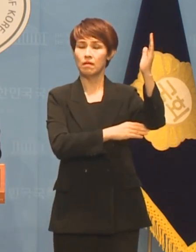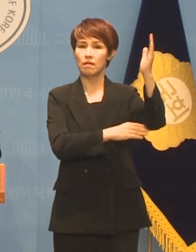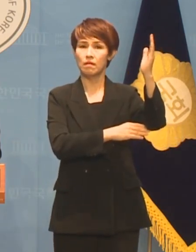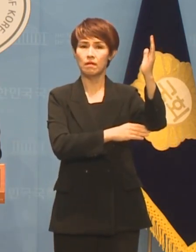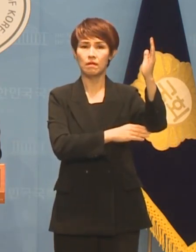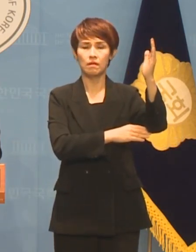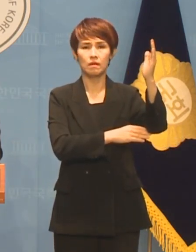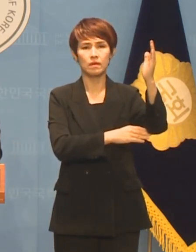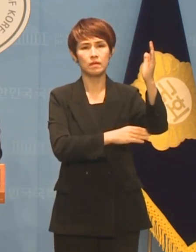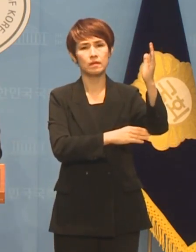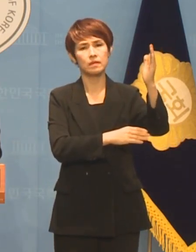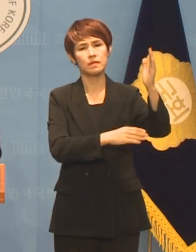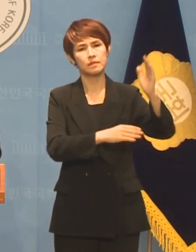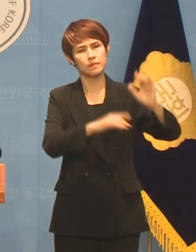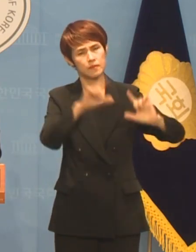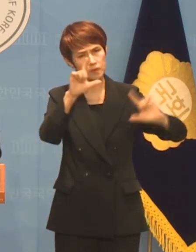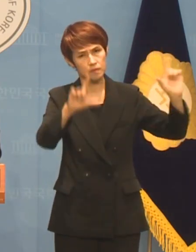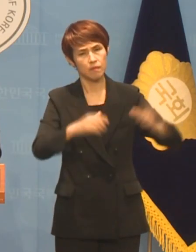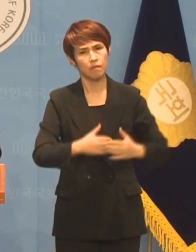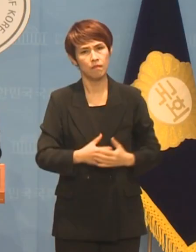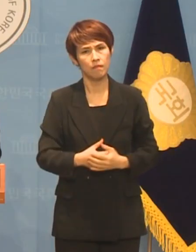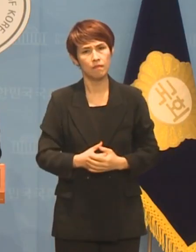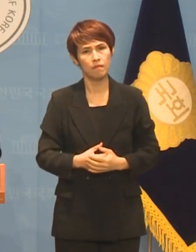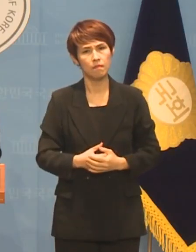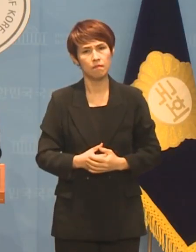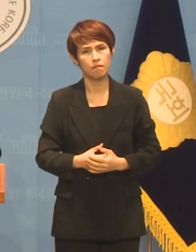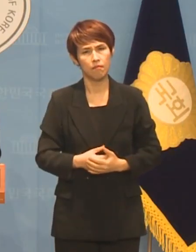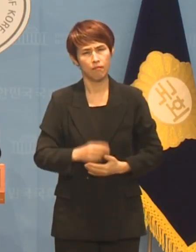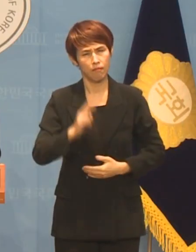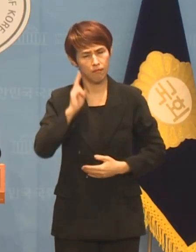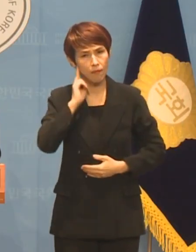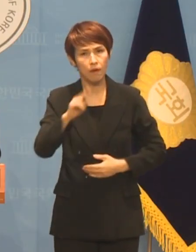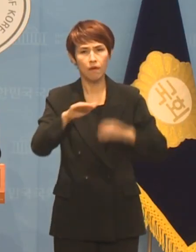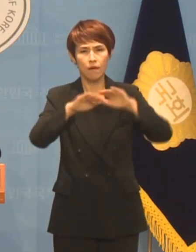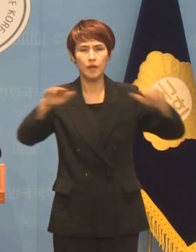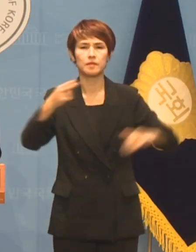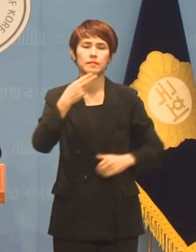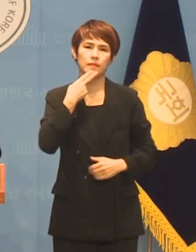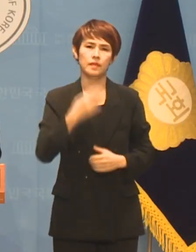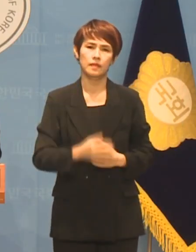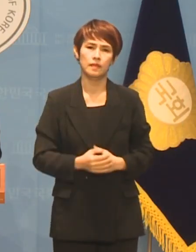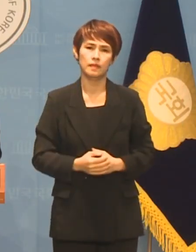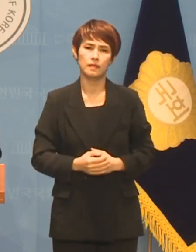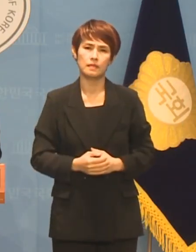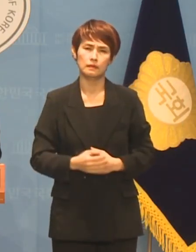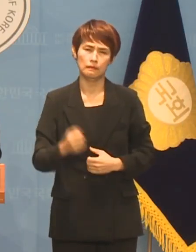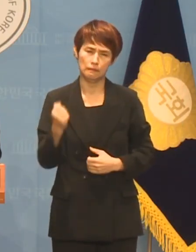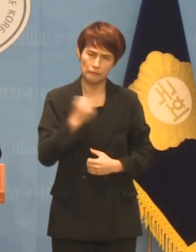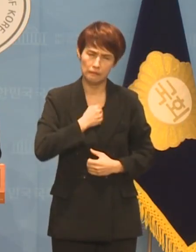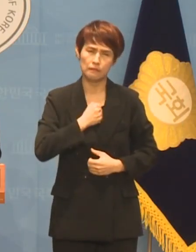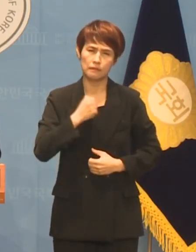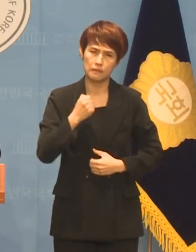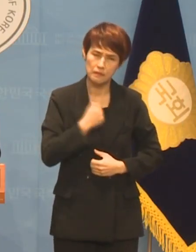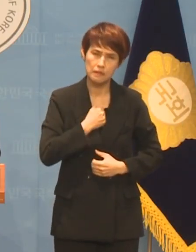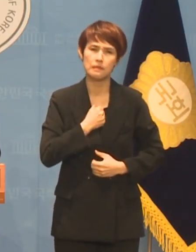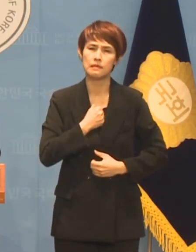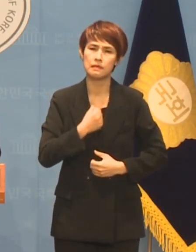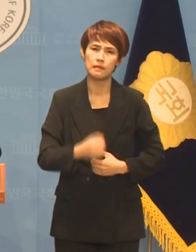국민을 기만하는 작금의 불공정한 현실이 참으로 개탄스럽습니다.